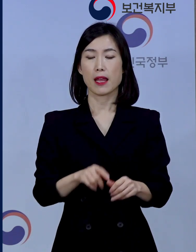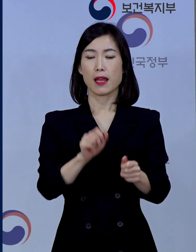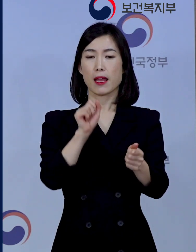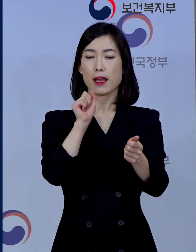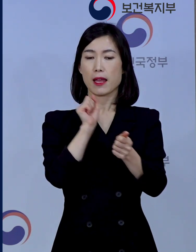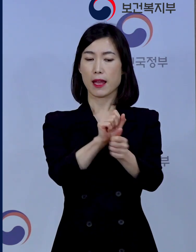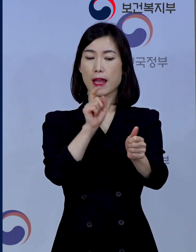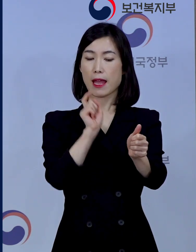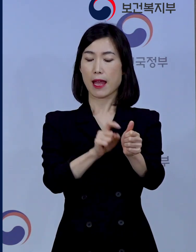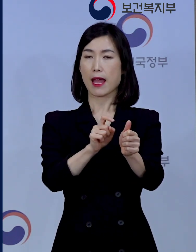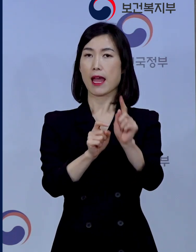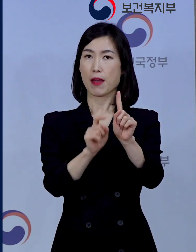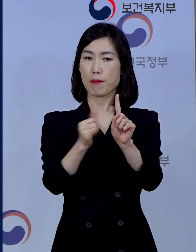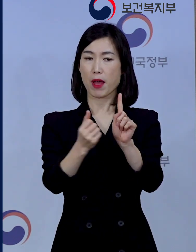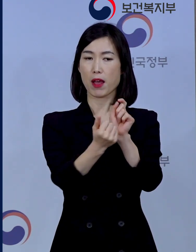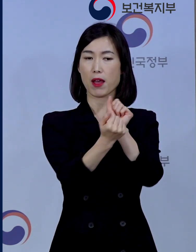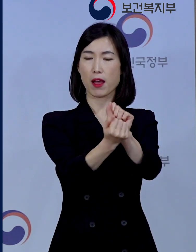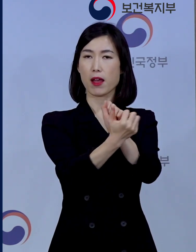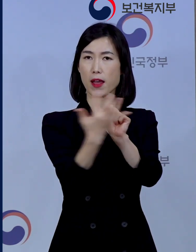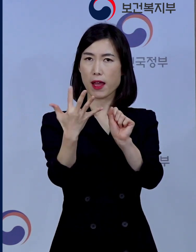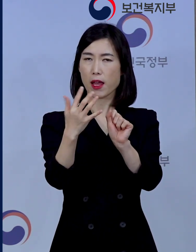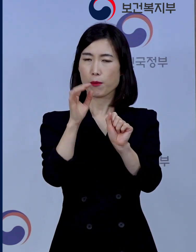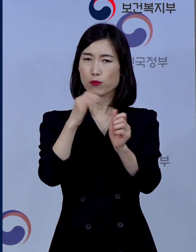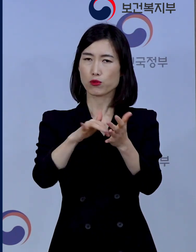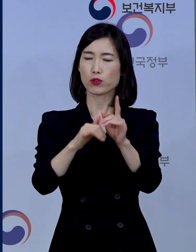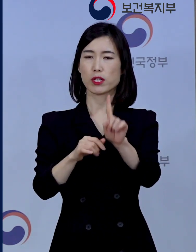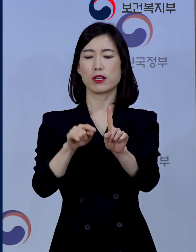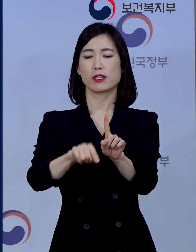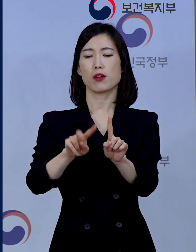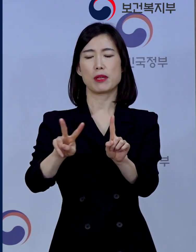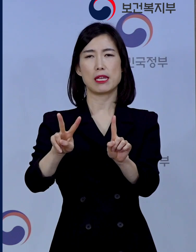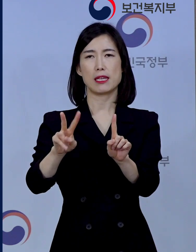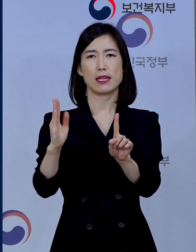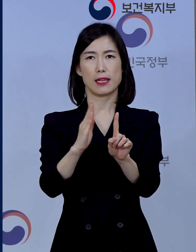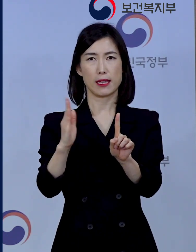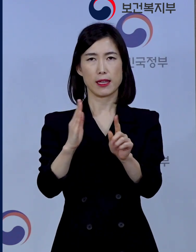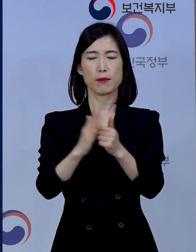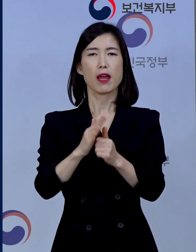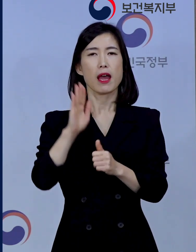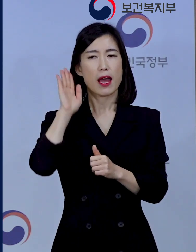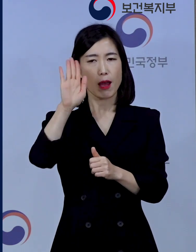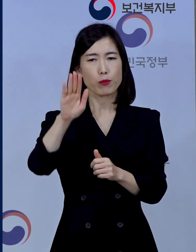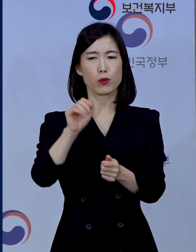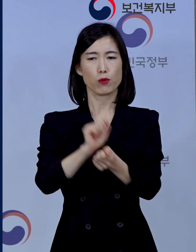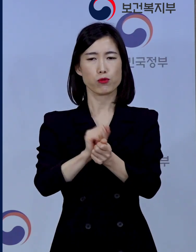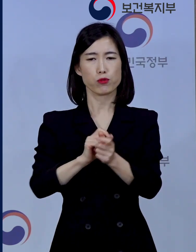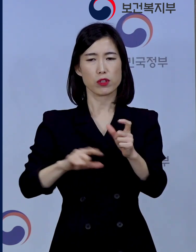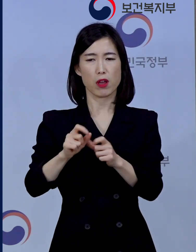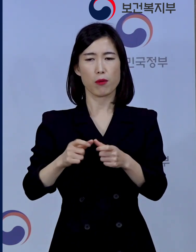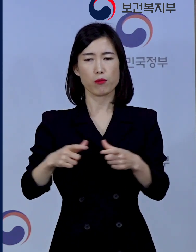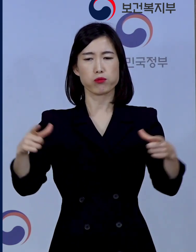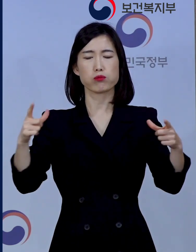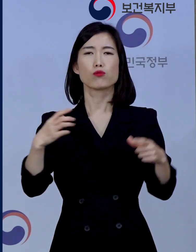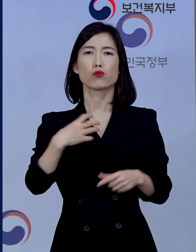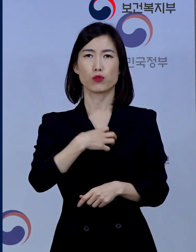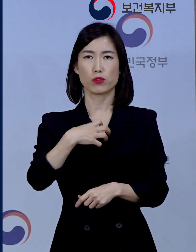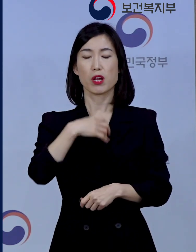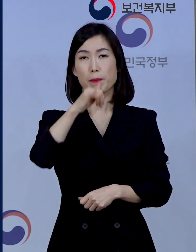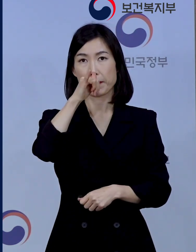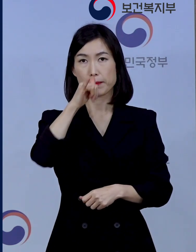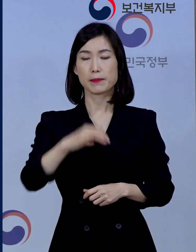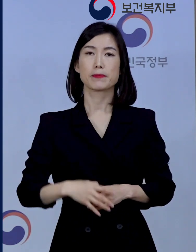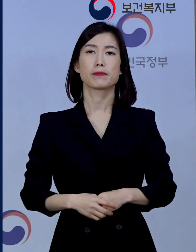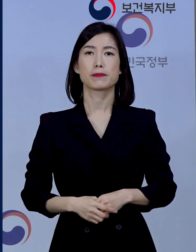감염 재생산 지수도 지난주 1.2 내외로 앞으로도 유행이 확산될 가능성이